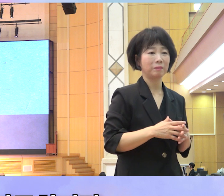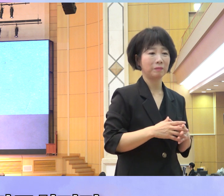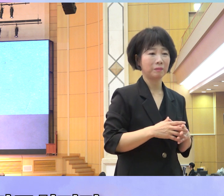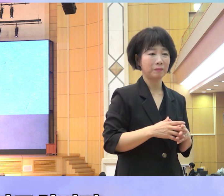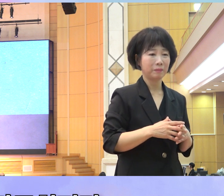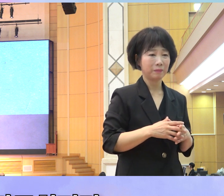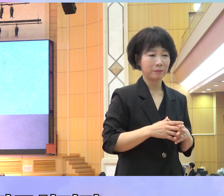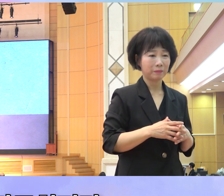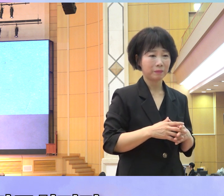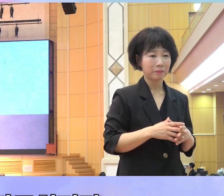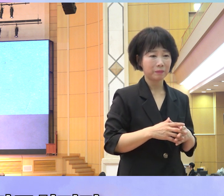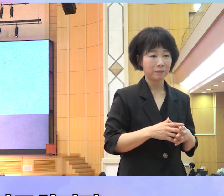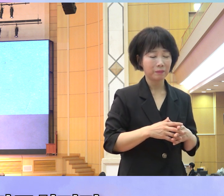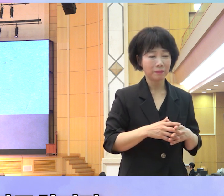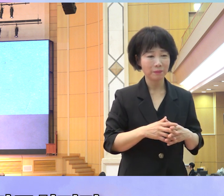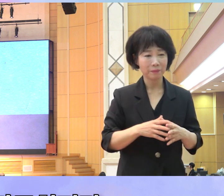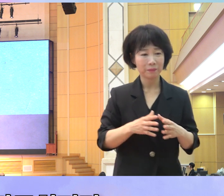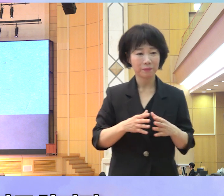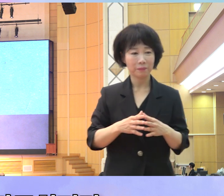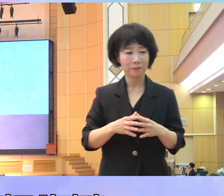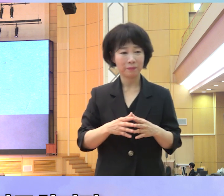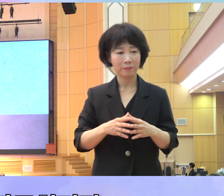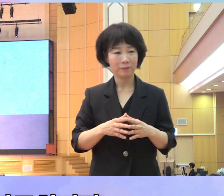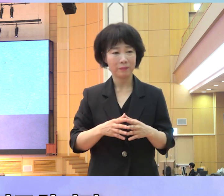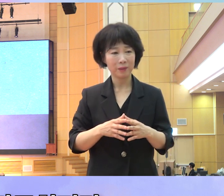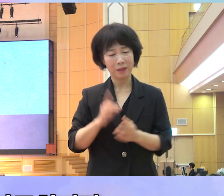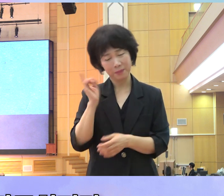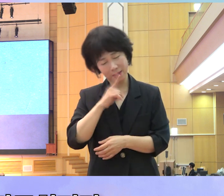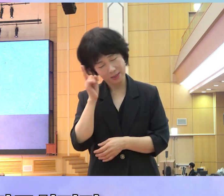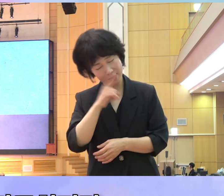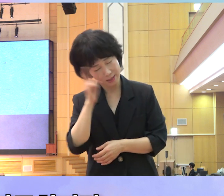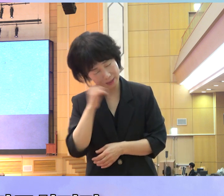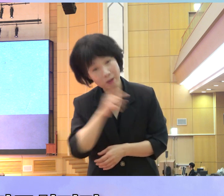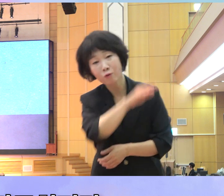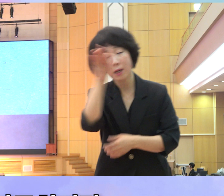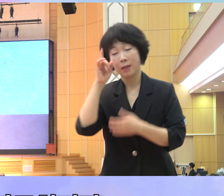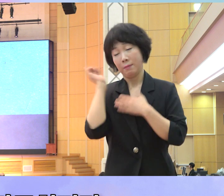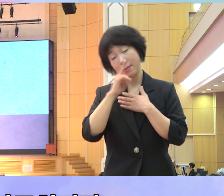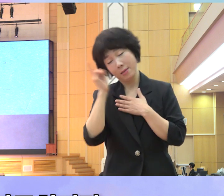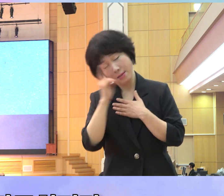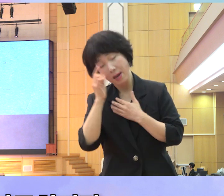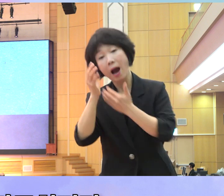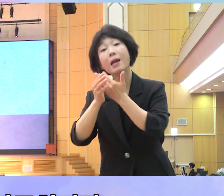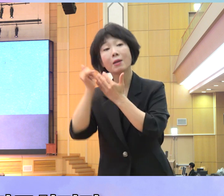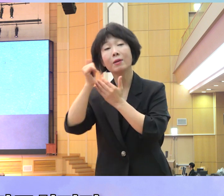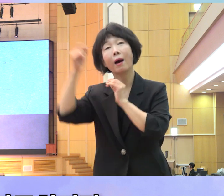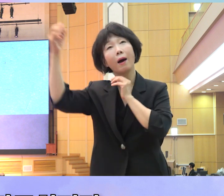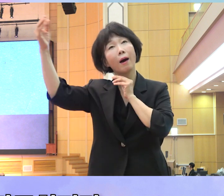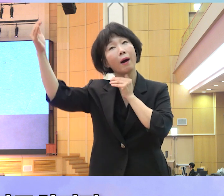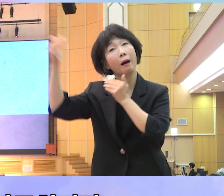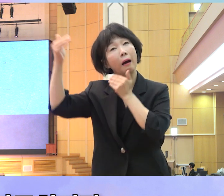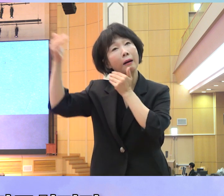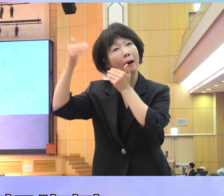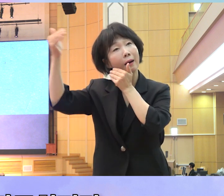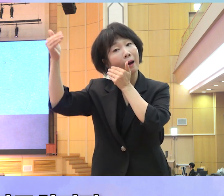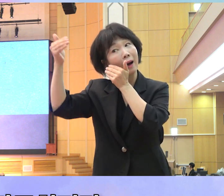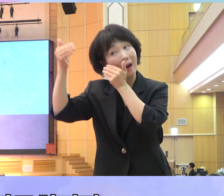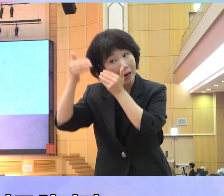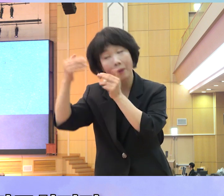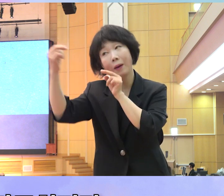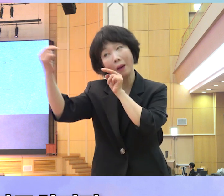근데 그게 내 마음, 그게 내 상태인 거예요. 매일매일 하나님과 조금씩 만나자 이거였는데, 하나님과 고요한